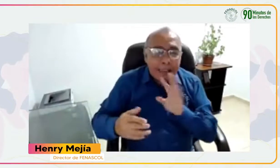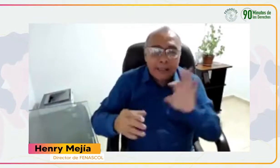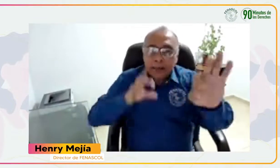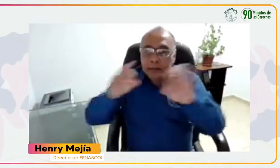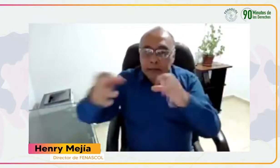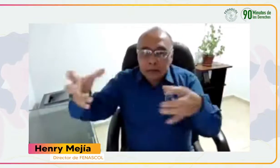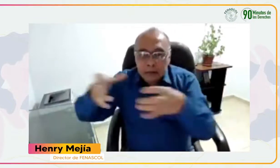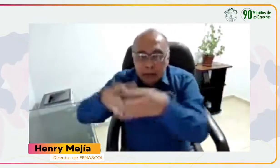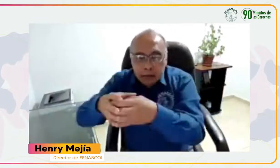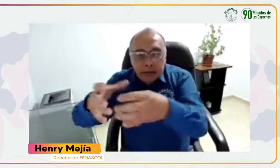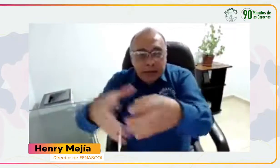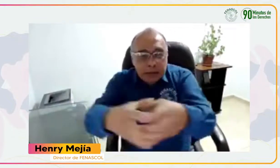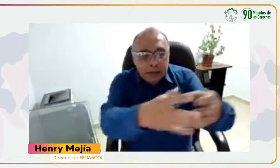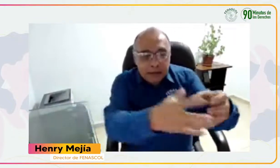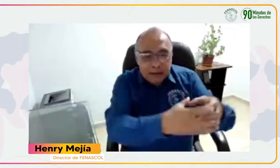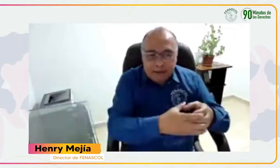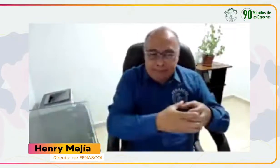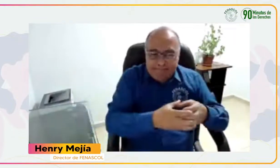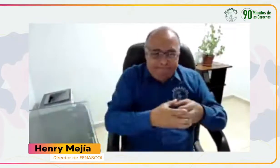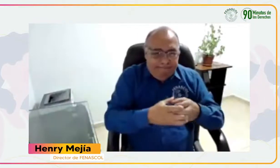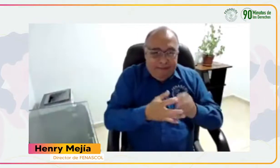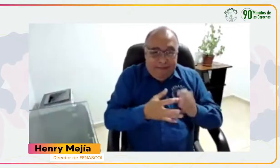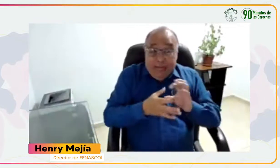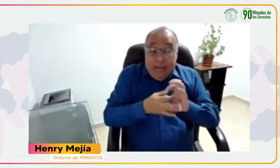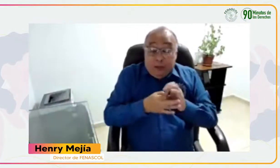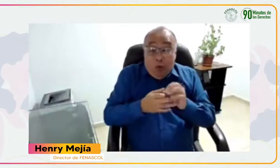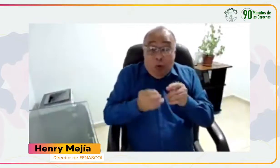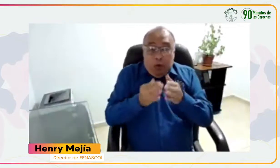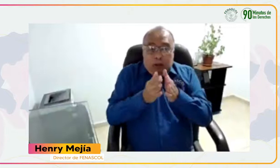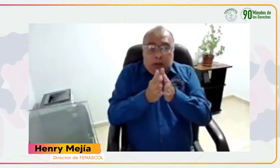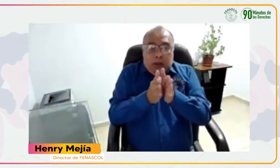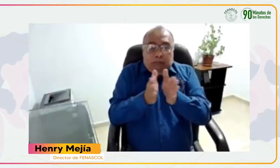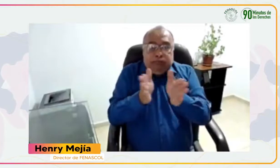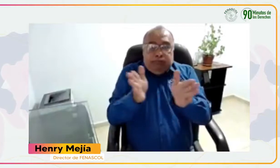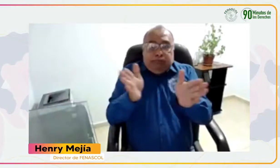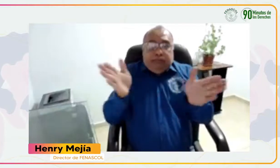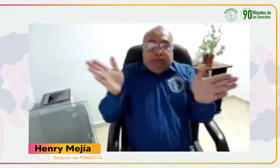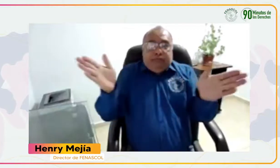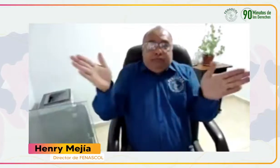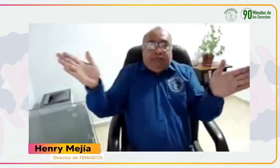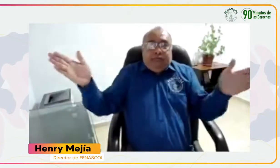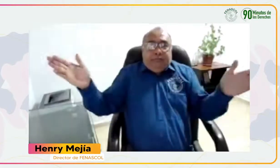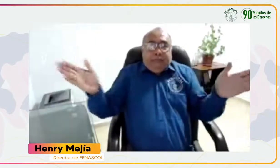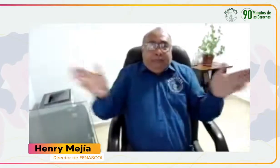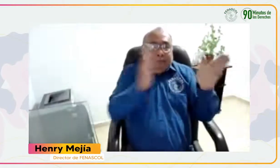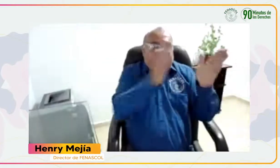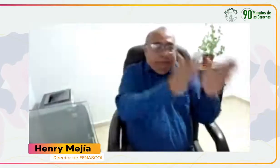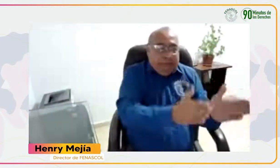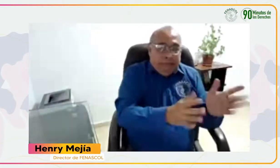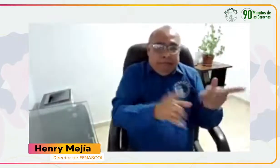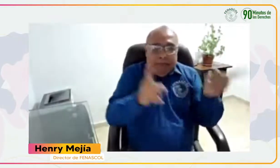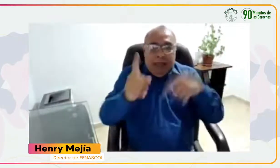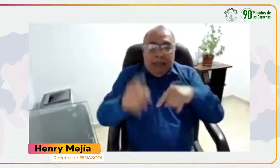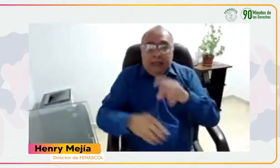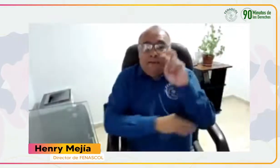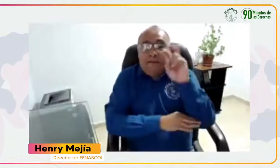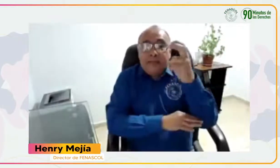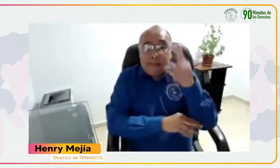dolientes o esas personas que estarían allí velando por esos procesos? Nosotros como FENASCOL tenemos diferentes frentes, pero atender